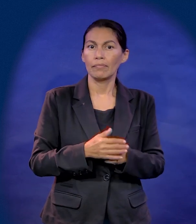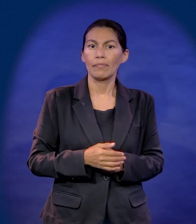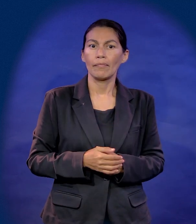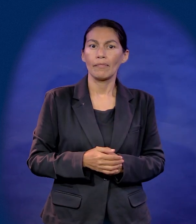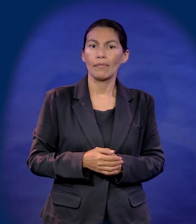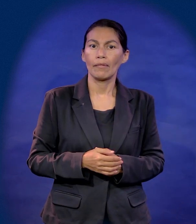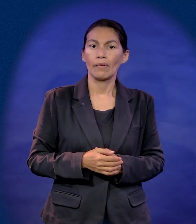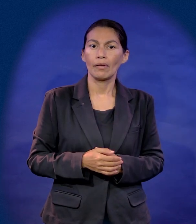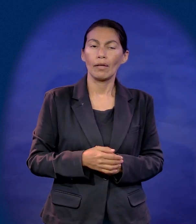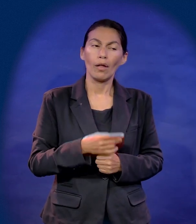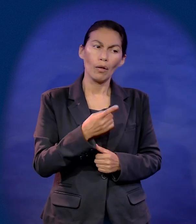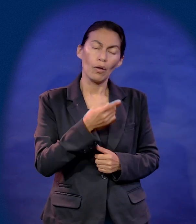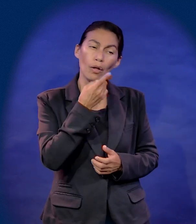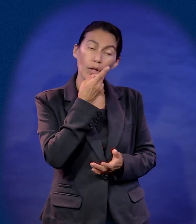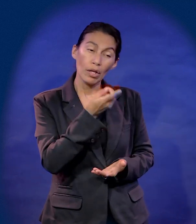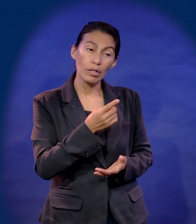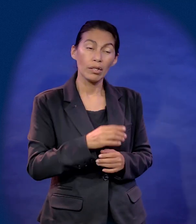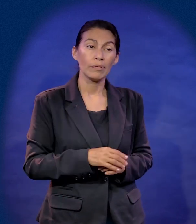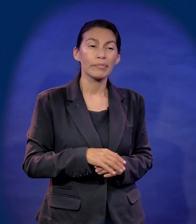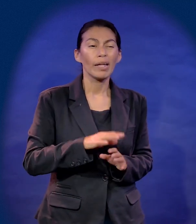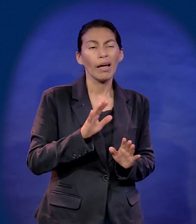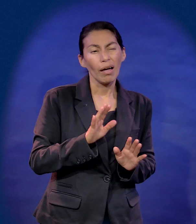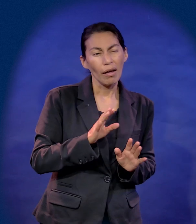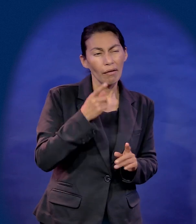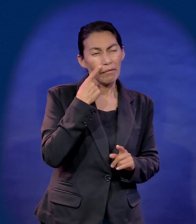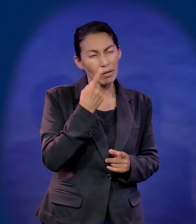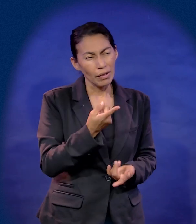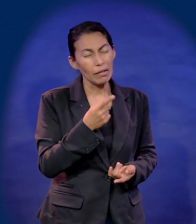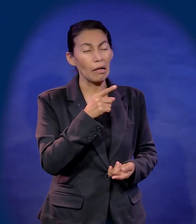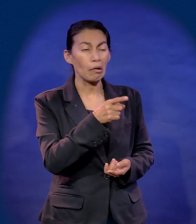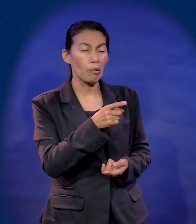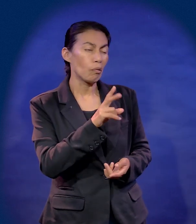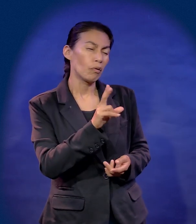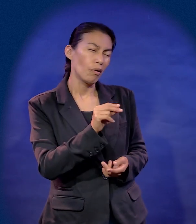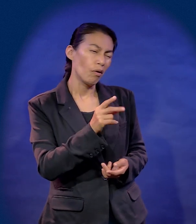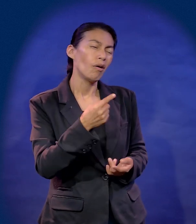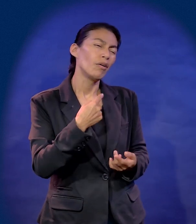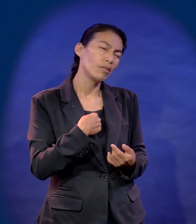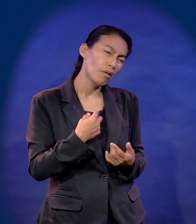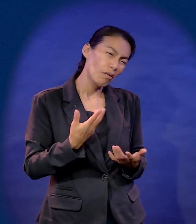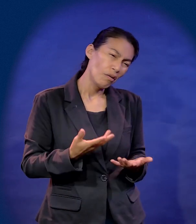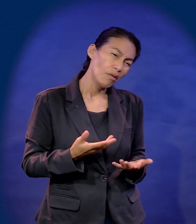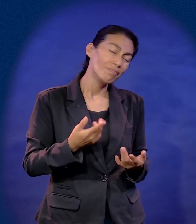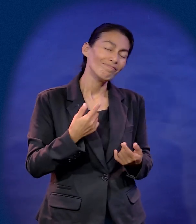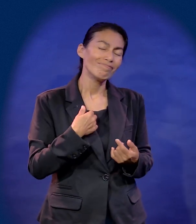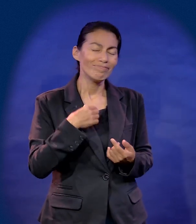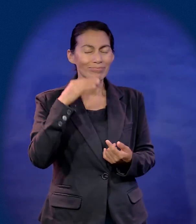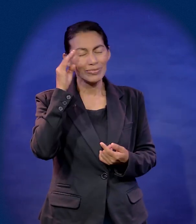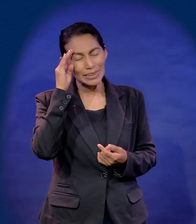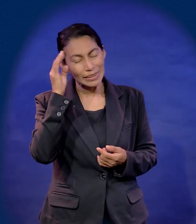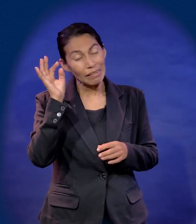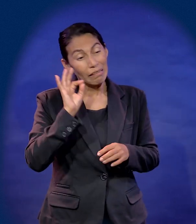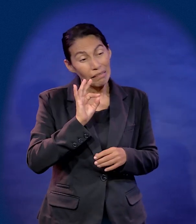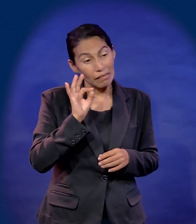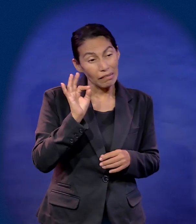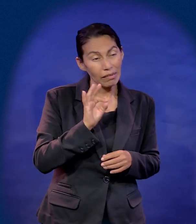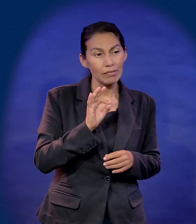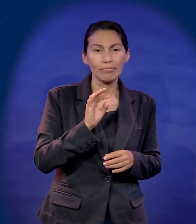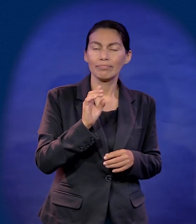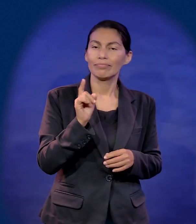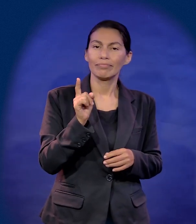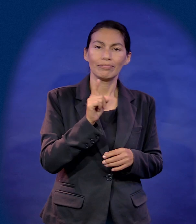nuestra relación terminó. No se puede decir, oye, mira, no eres tú, soy yo,